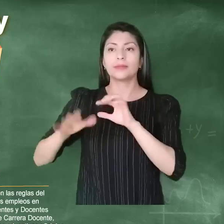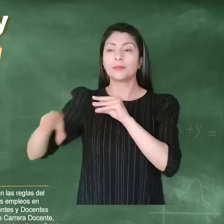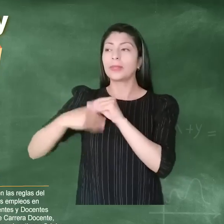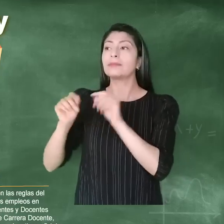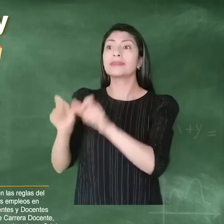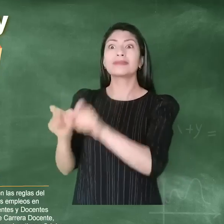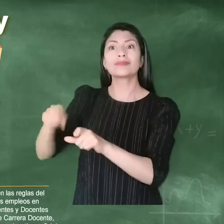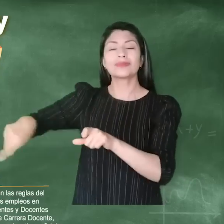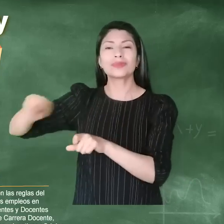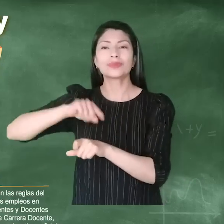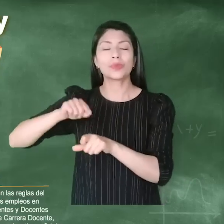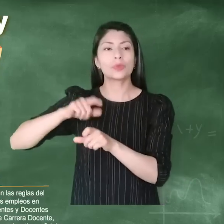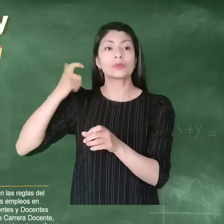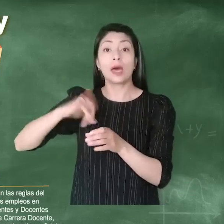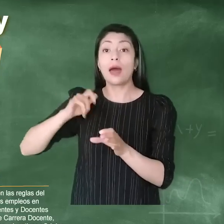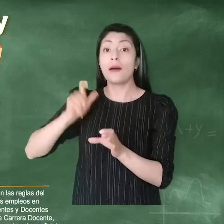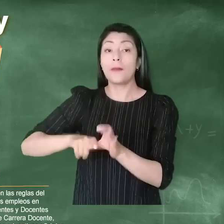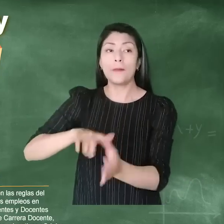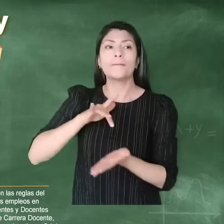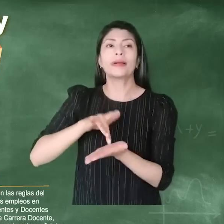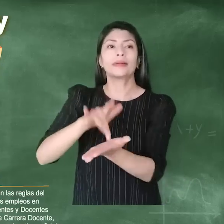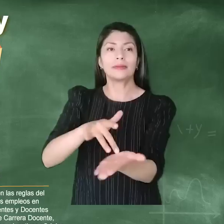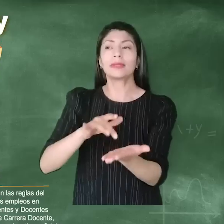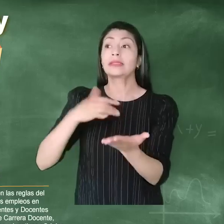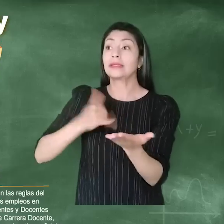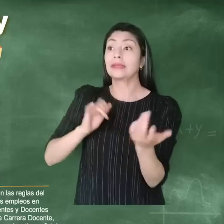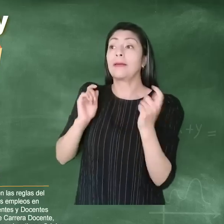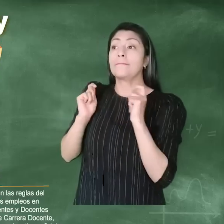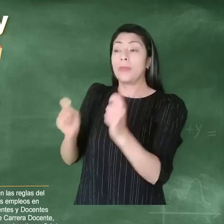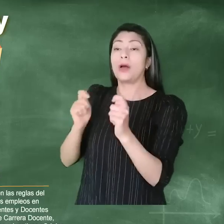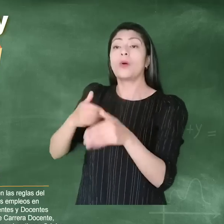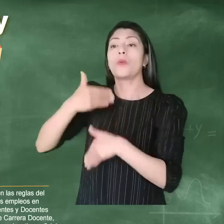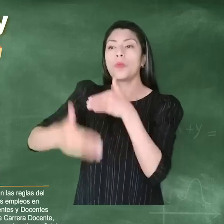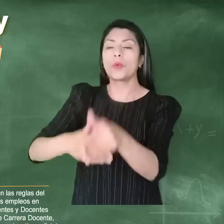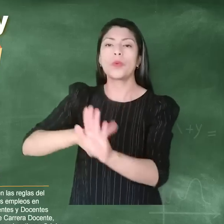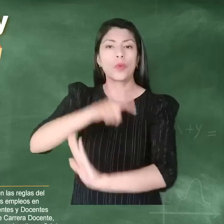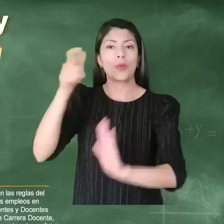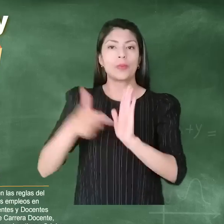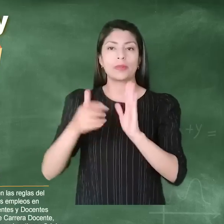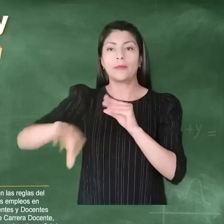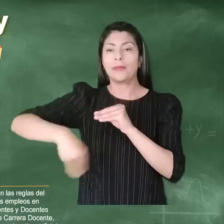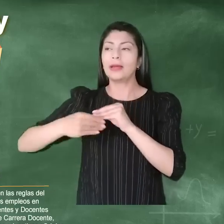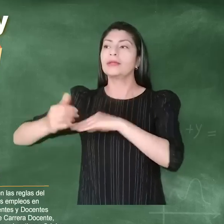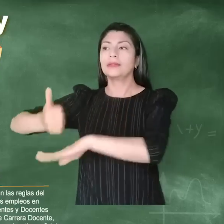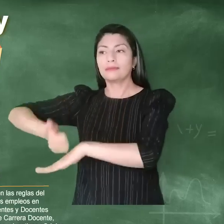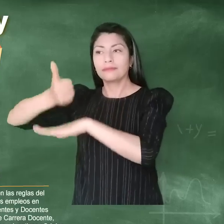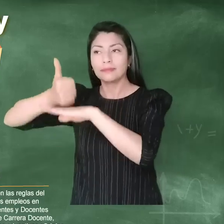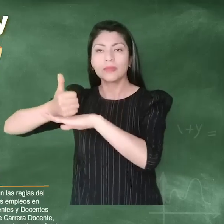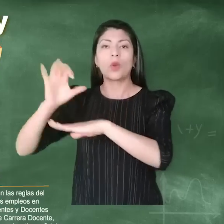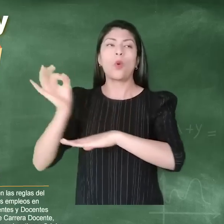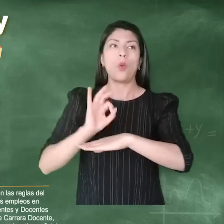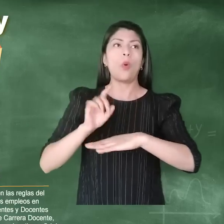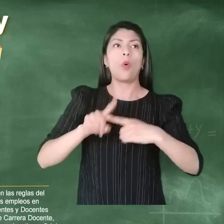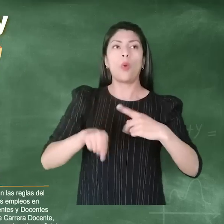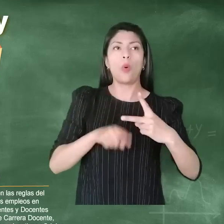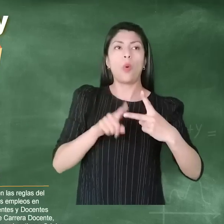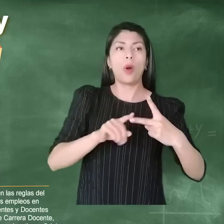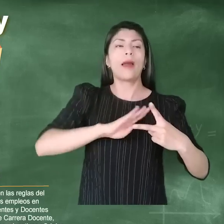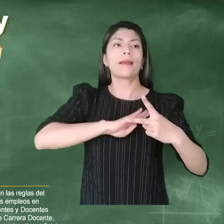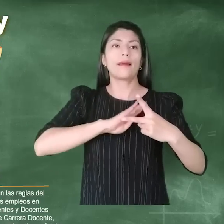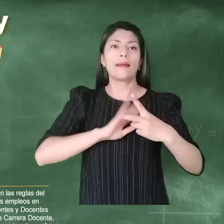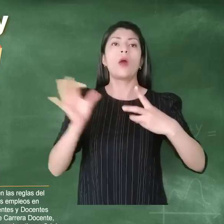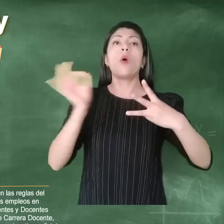culminación del periodo de prueba de los posesionados en uso de las respectivas listas de elegibles, el gobernador, alcalde